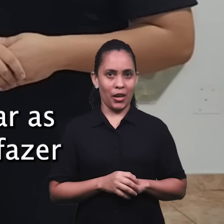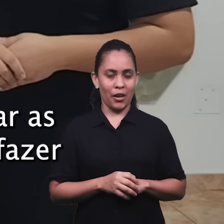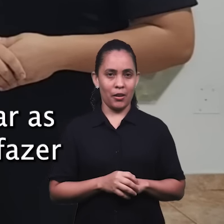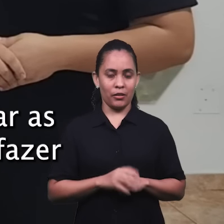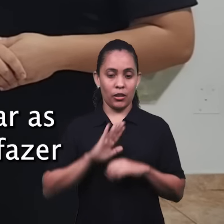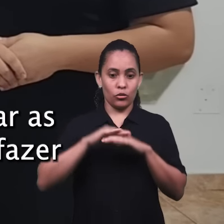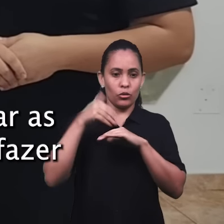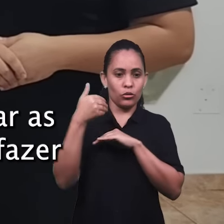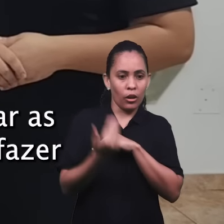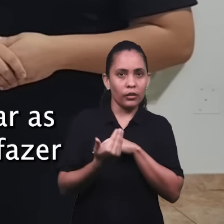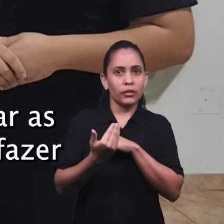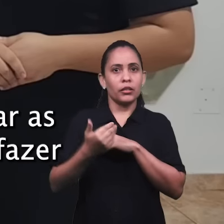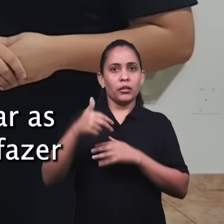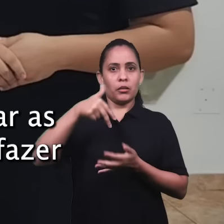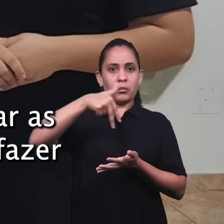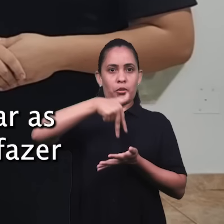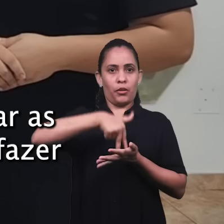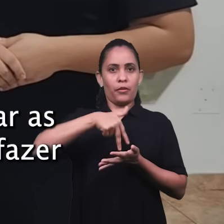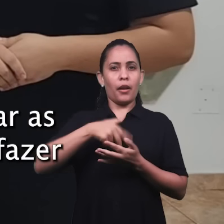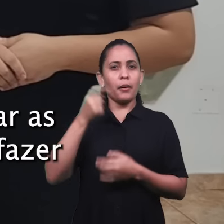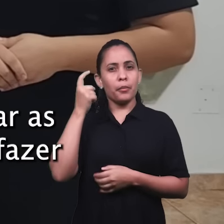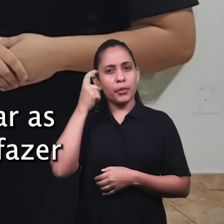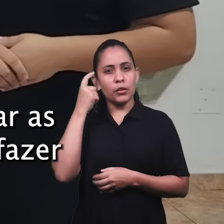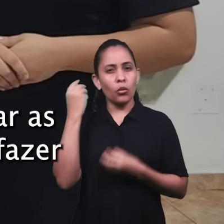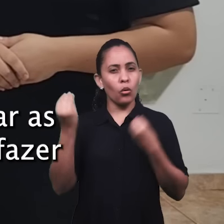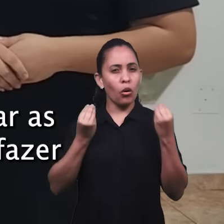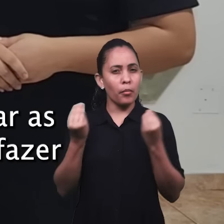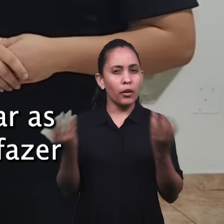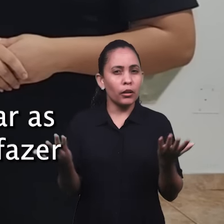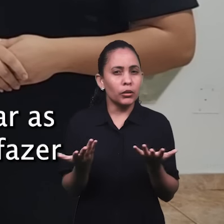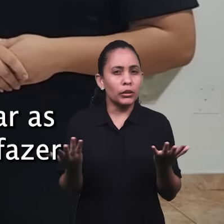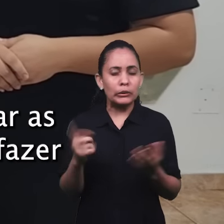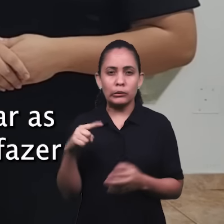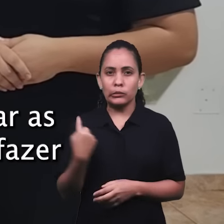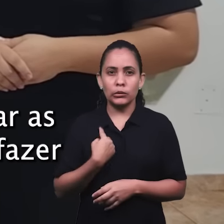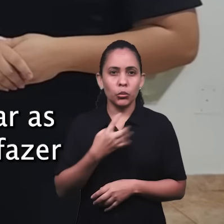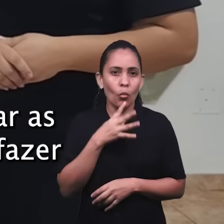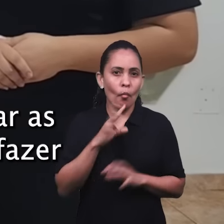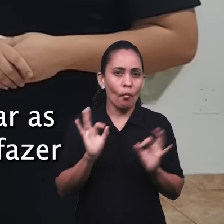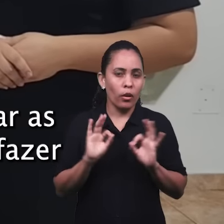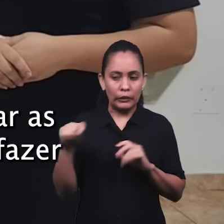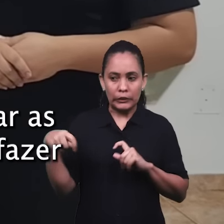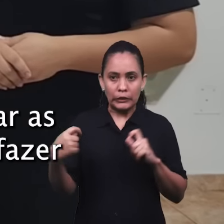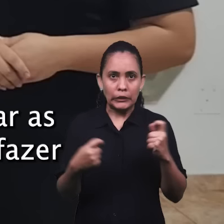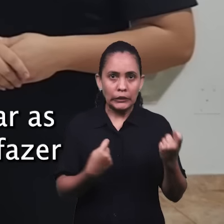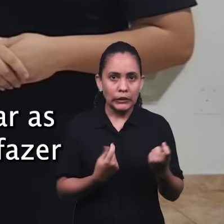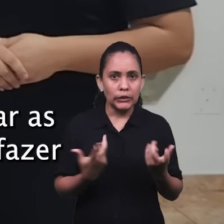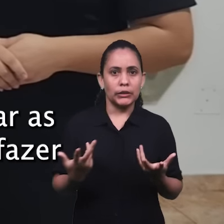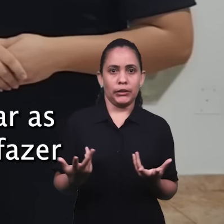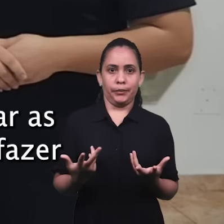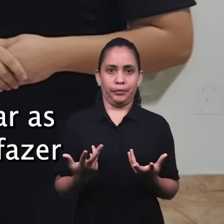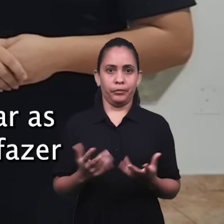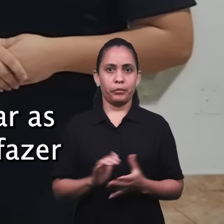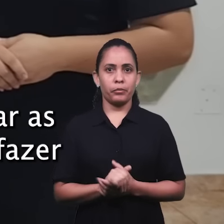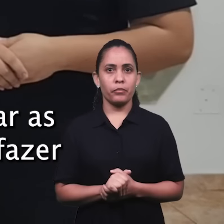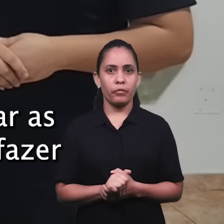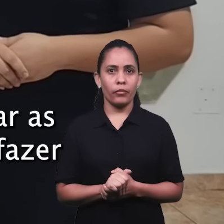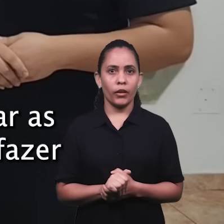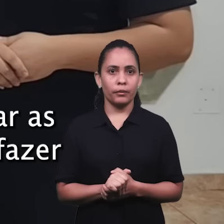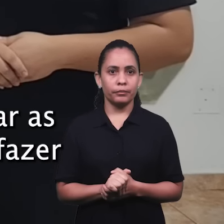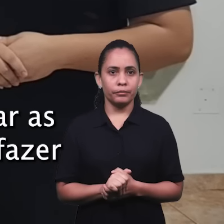dar la espalda. Así que tuvimos que pararnos, pero nosotros en nuestro pensamiento preguntábamos cómo vamos a hacer,